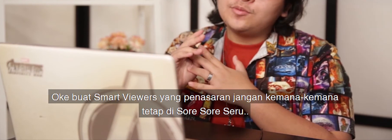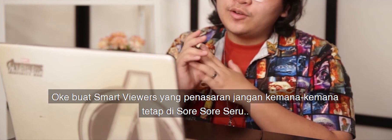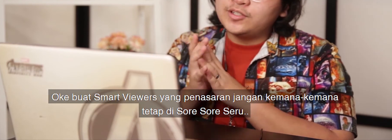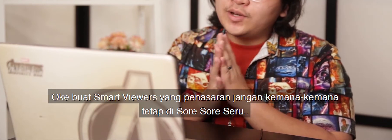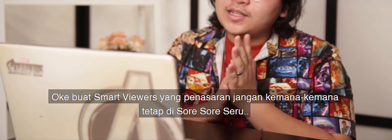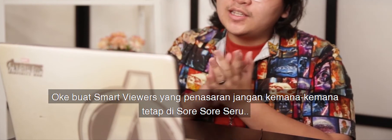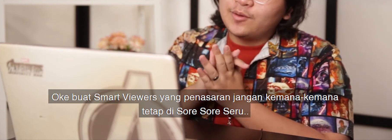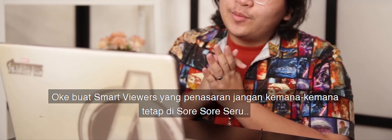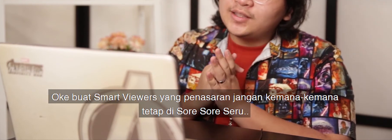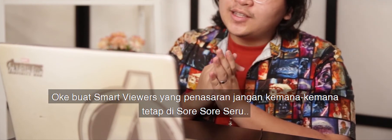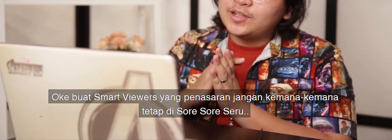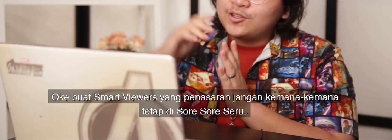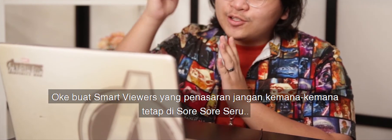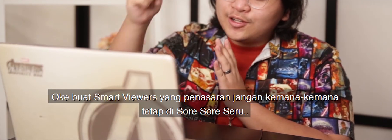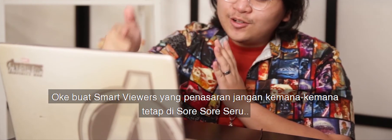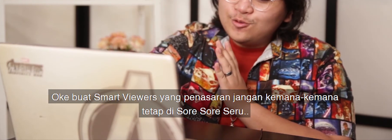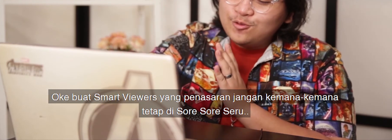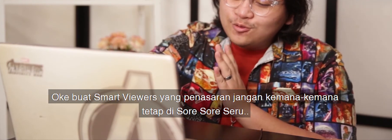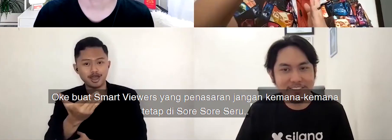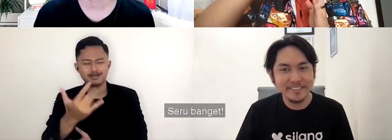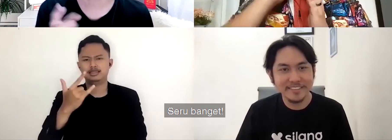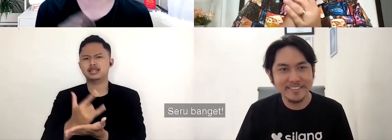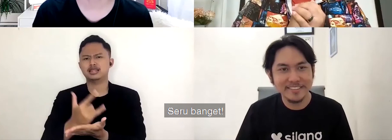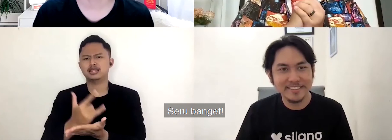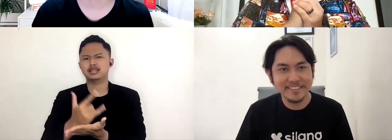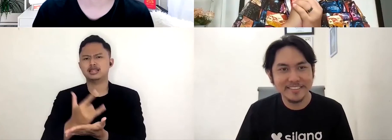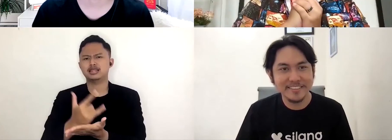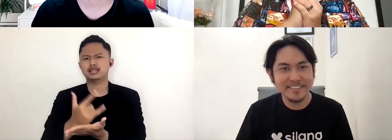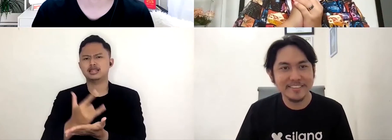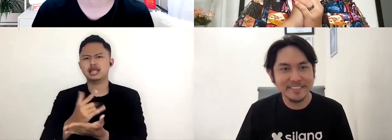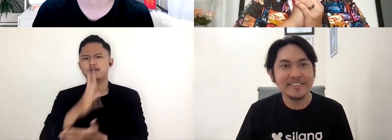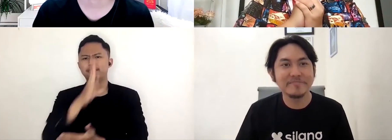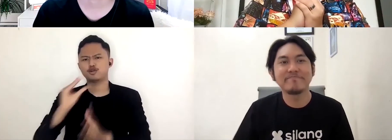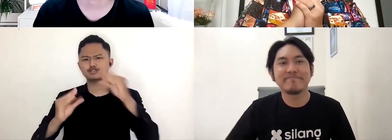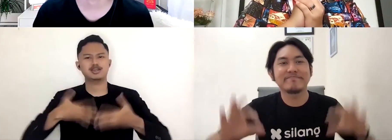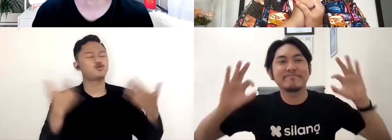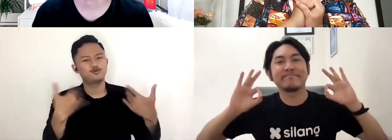Oke buat masuk Yang penasaran jangan ke mana-mana tetap di sore sore seru seru banget